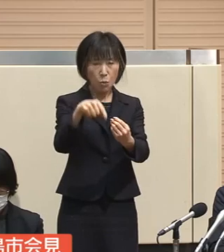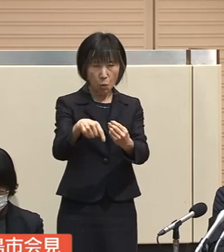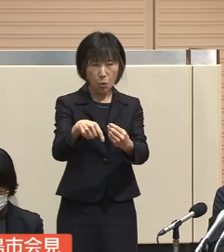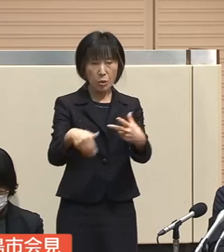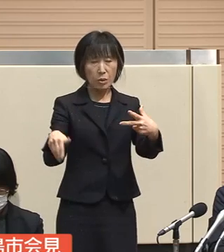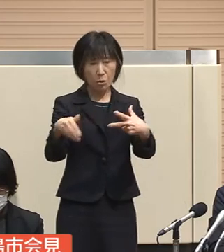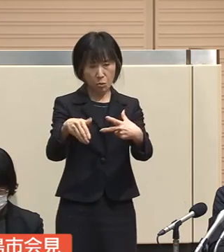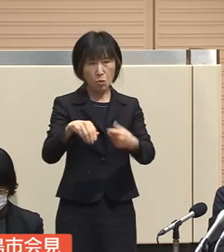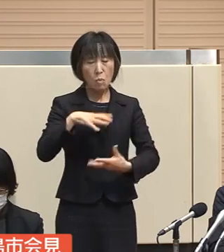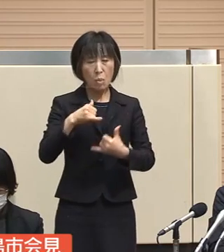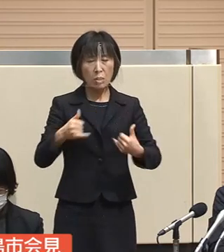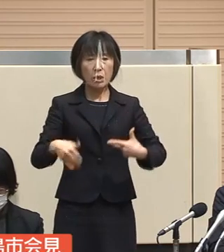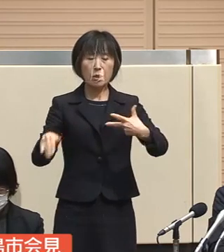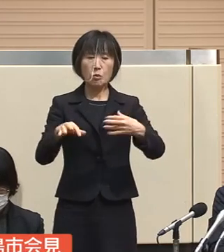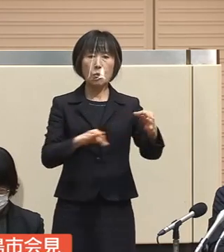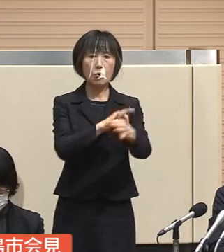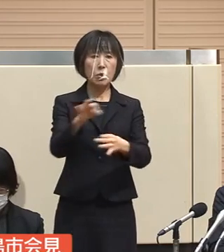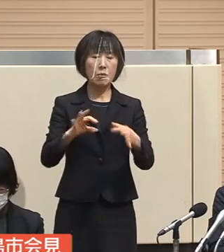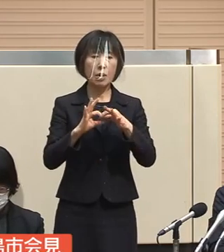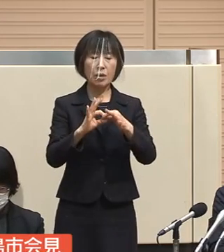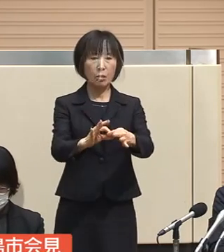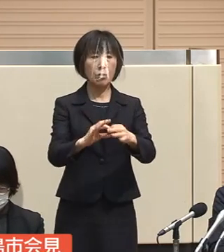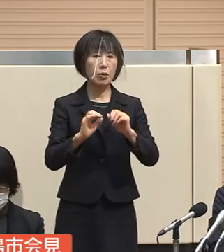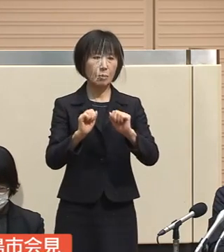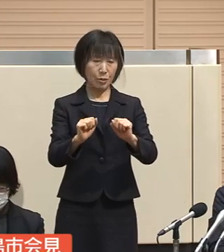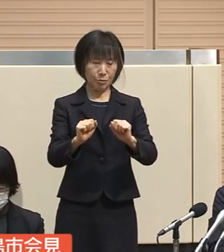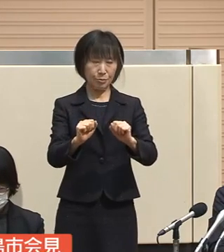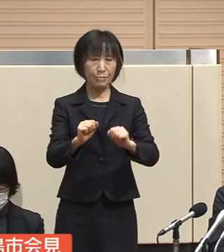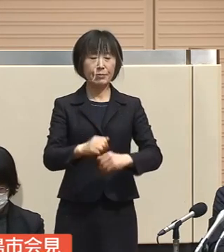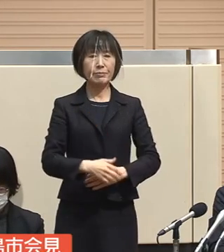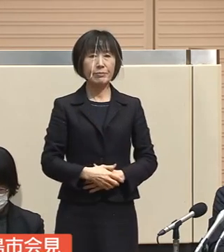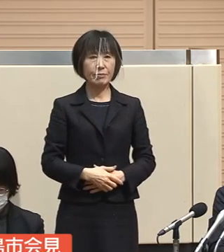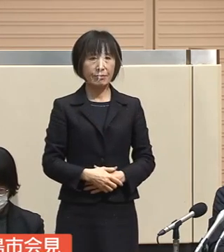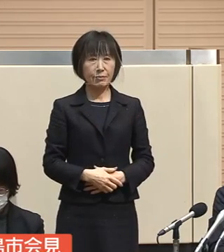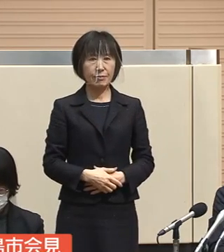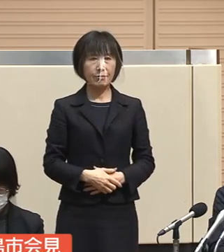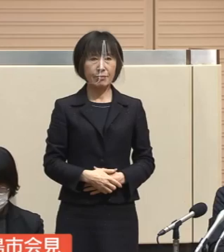というかですね、高齢者施設の運営はですね、継続されるということでございます。